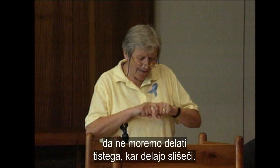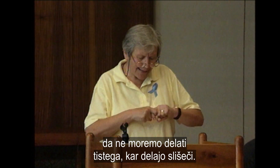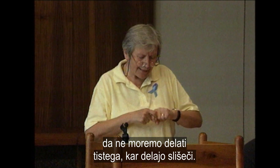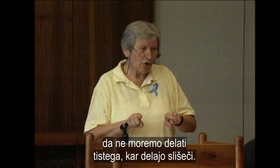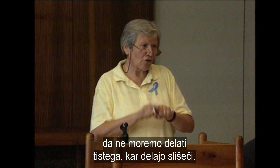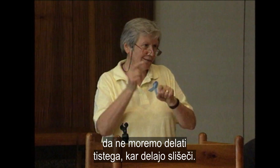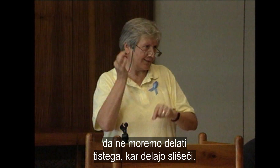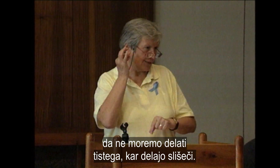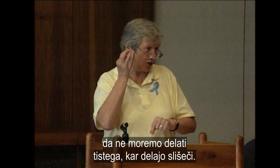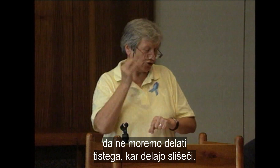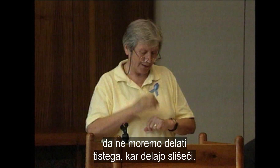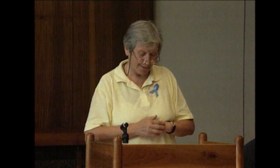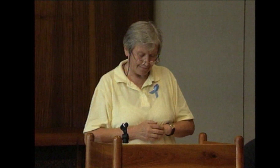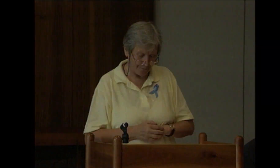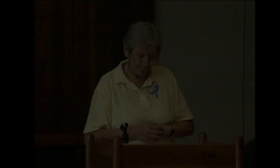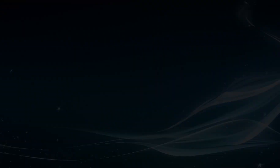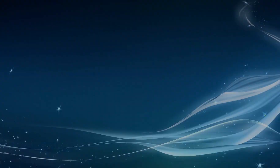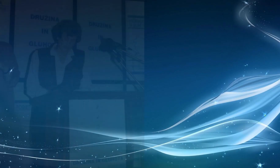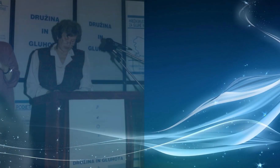delati istih stvari kot slišeči.